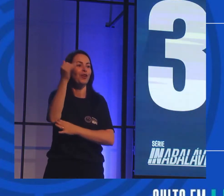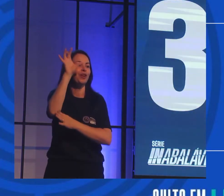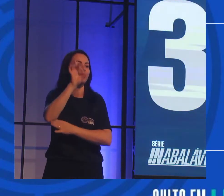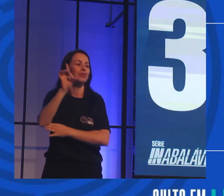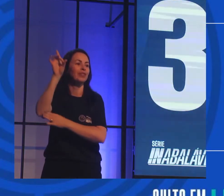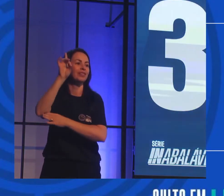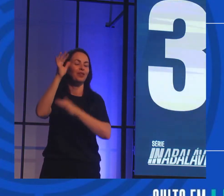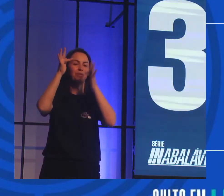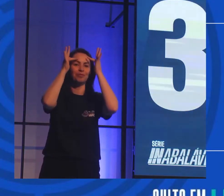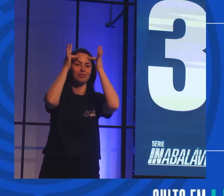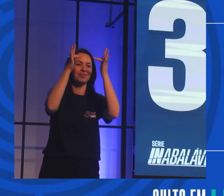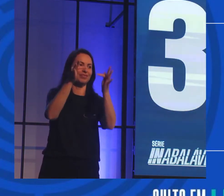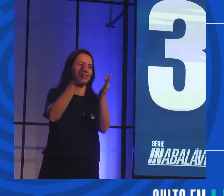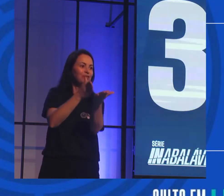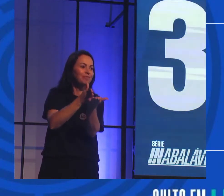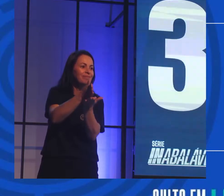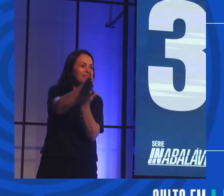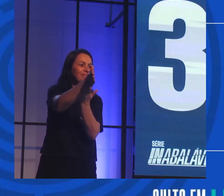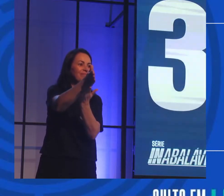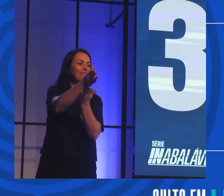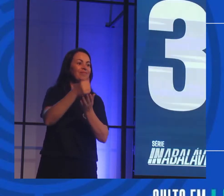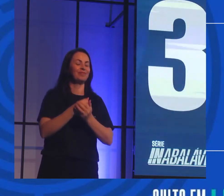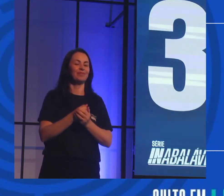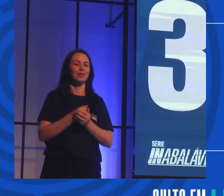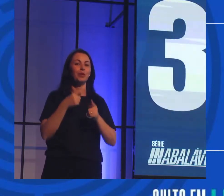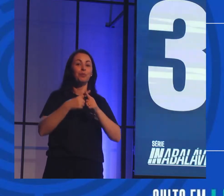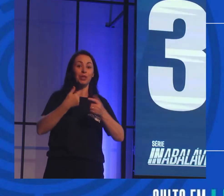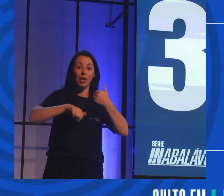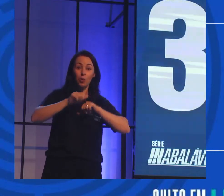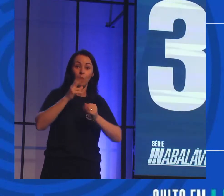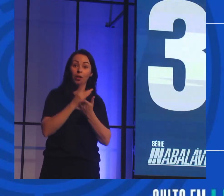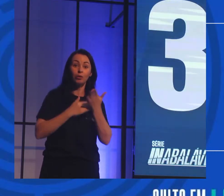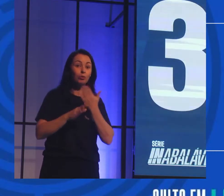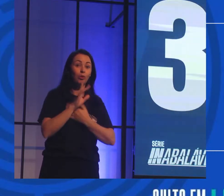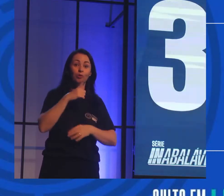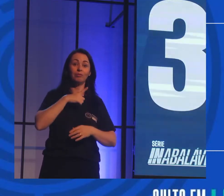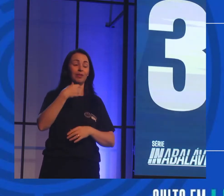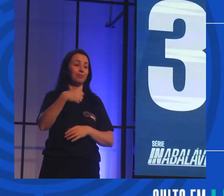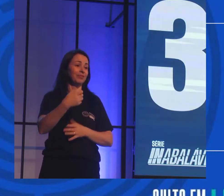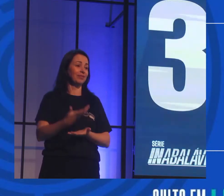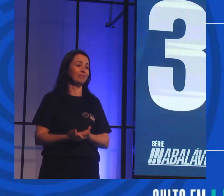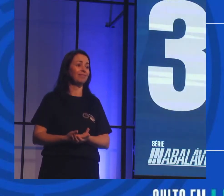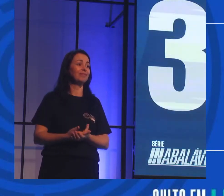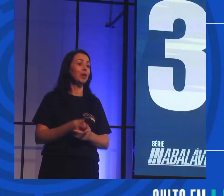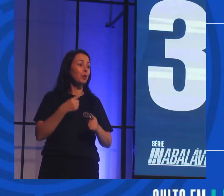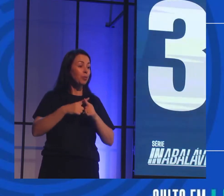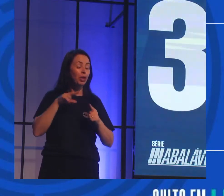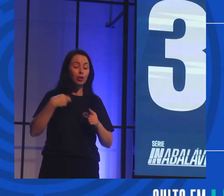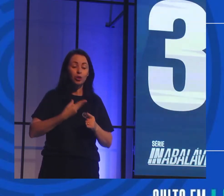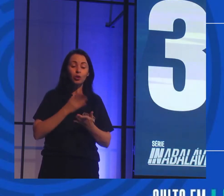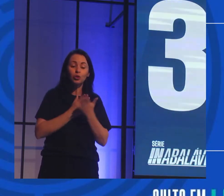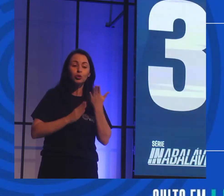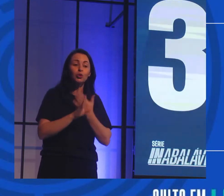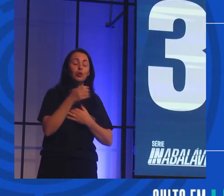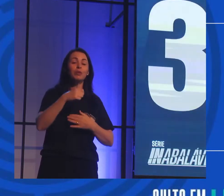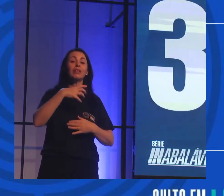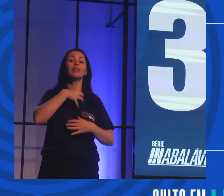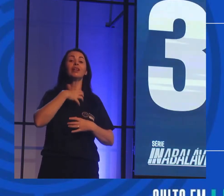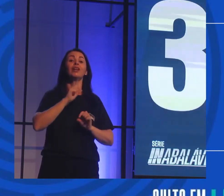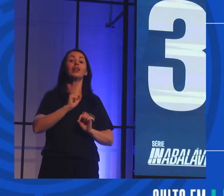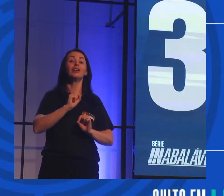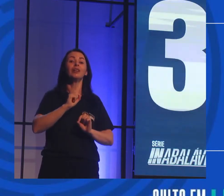fidelidade. Gente, essa é a qualidade que todos nós deveríamos ter. Todos nós deveríamos trazer na nossa vida fidelidade, fruto